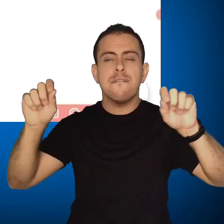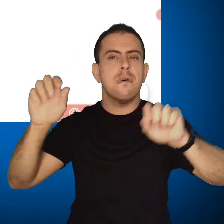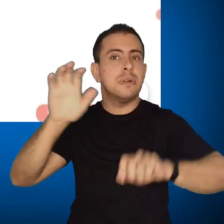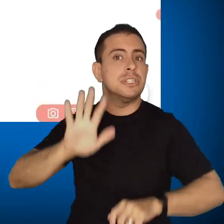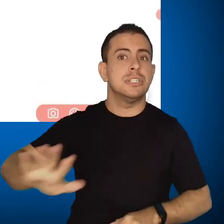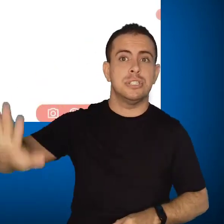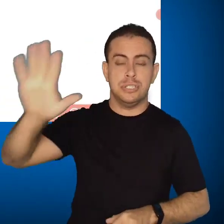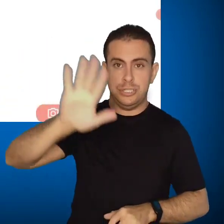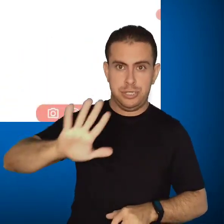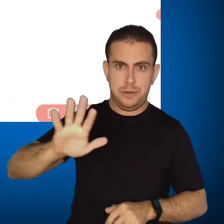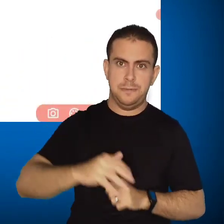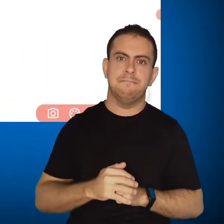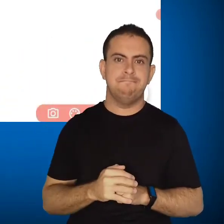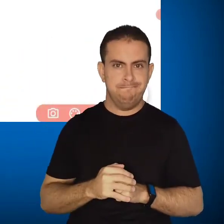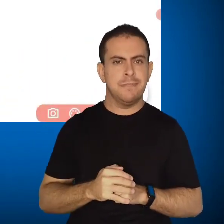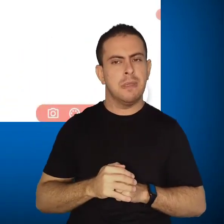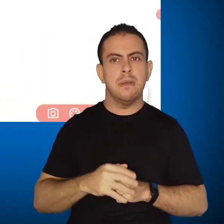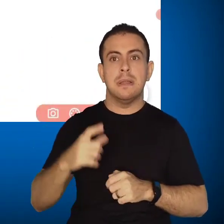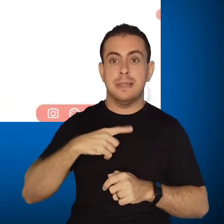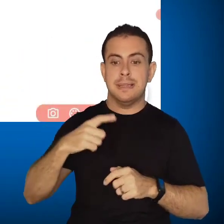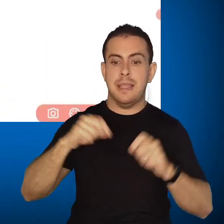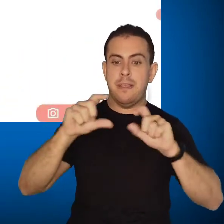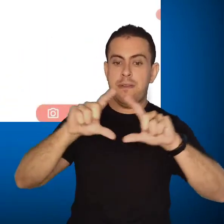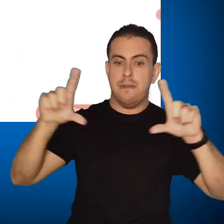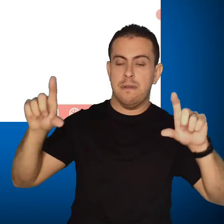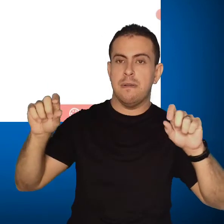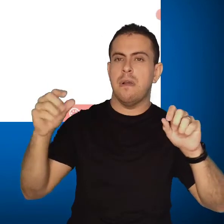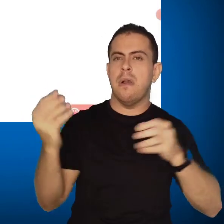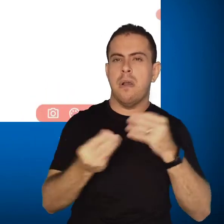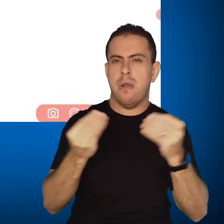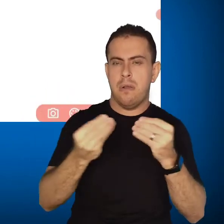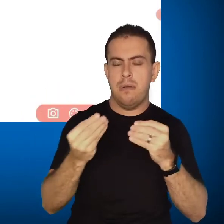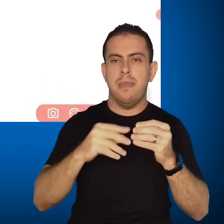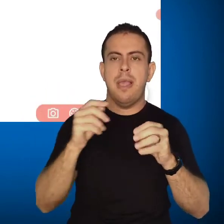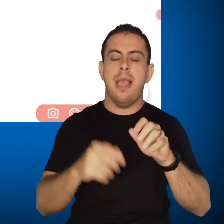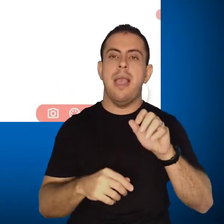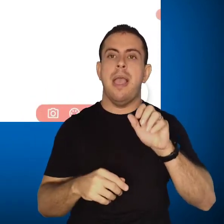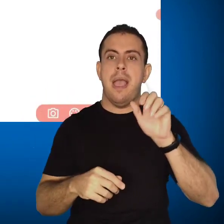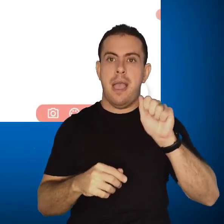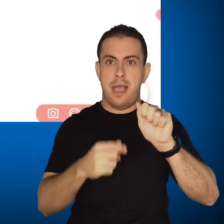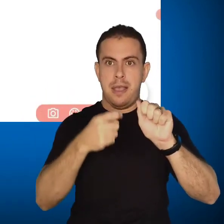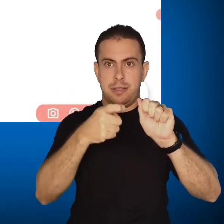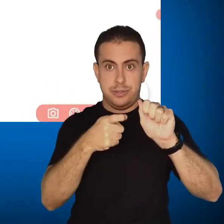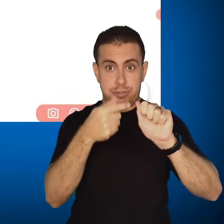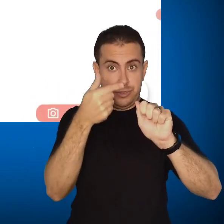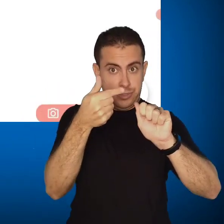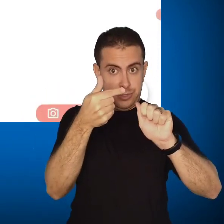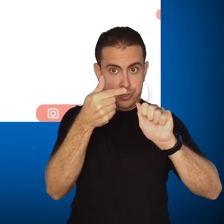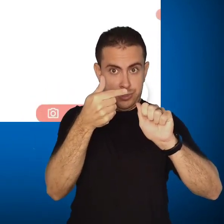de segundo grau. Então a equação de segundo grau tem essa forma geral, né? Ax ao quadrado